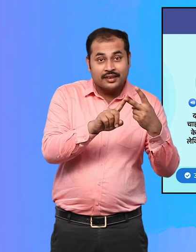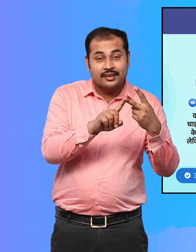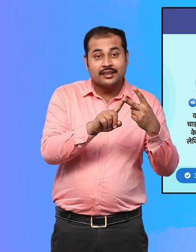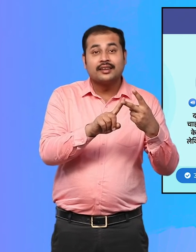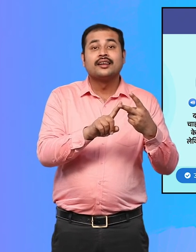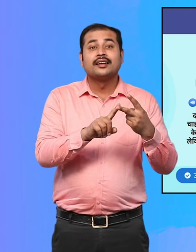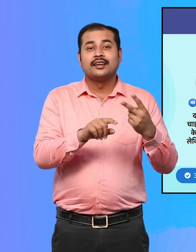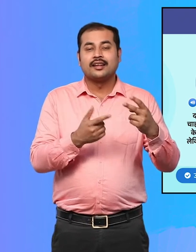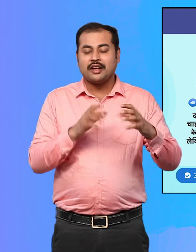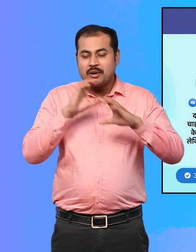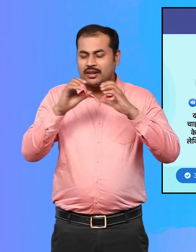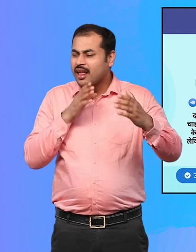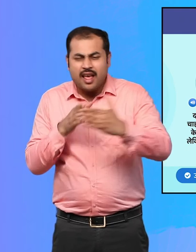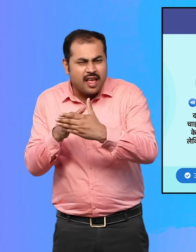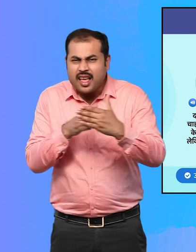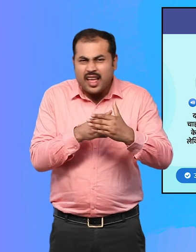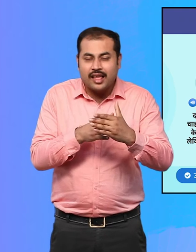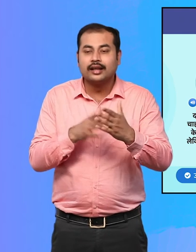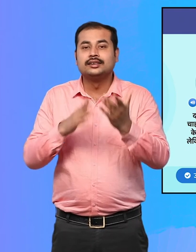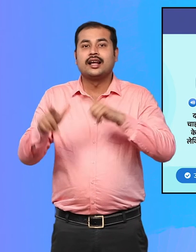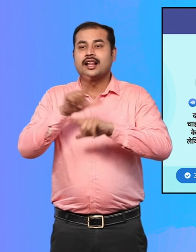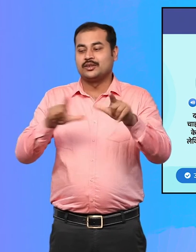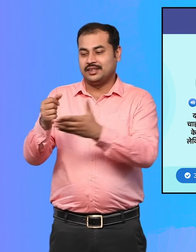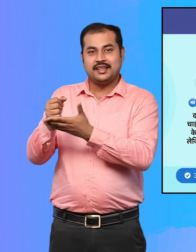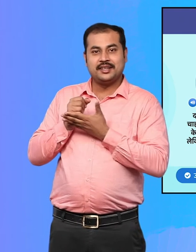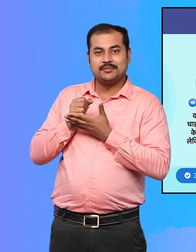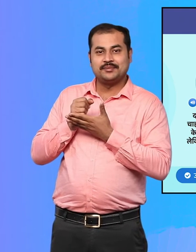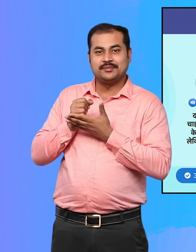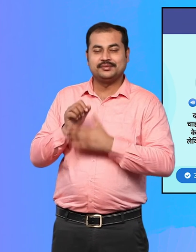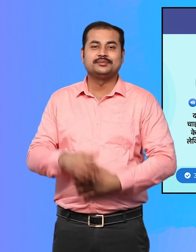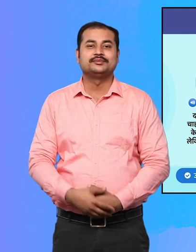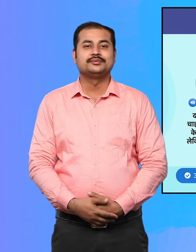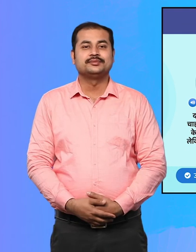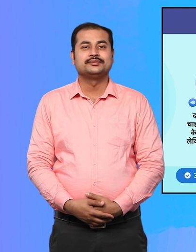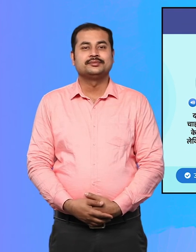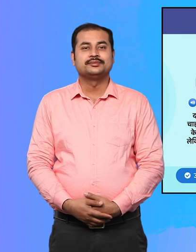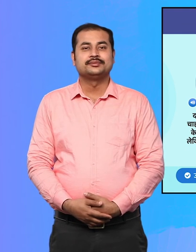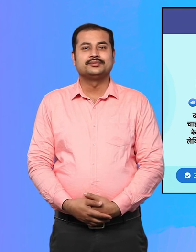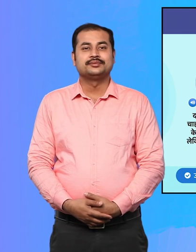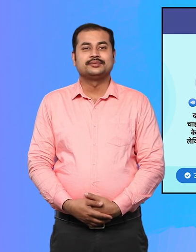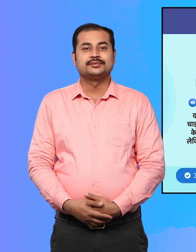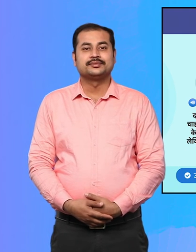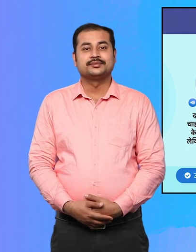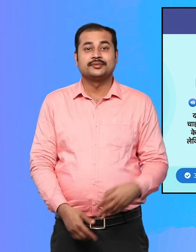को सांकेतिक भाषा से बातचीत यानि संवाद करने में मदद होती है